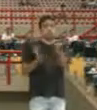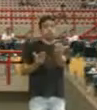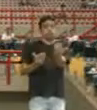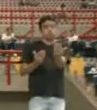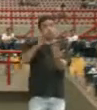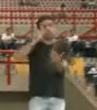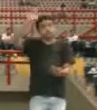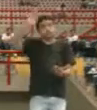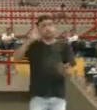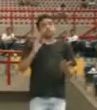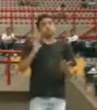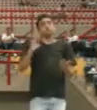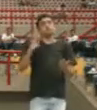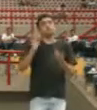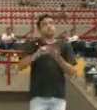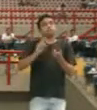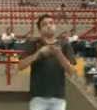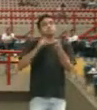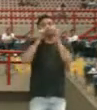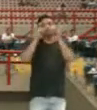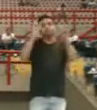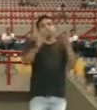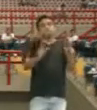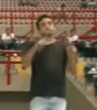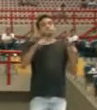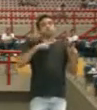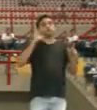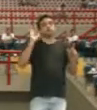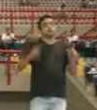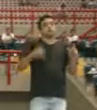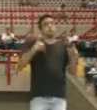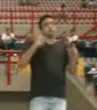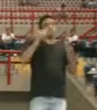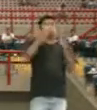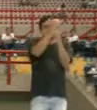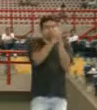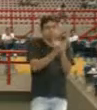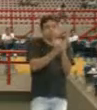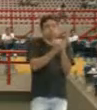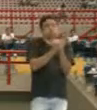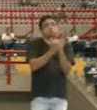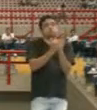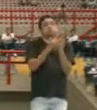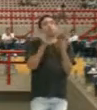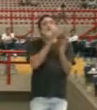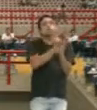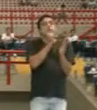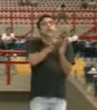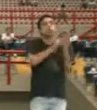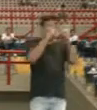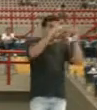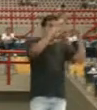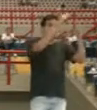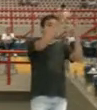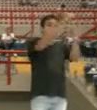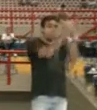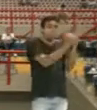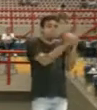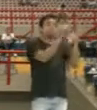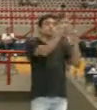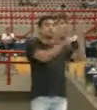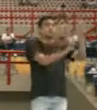idade, seria interessante a redução da maioridade penal como forma de reduzir a violência,